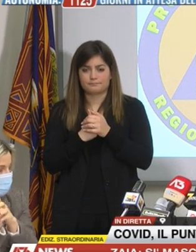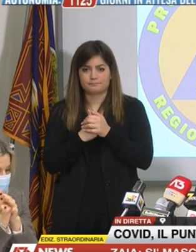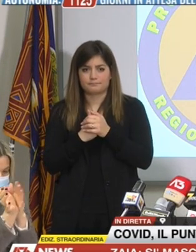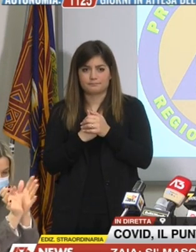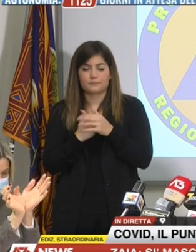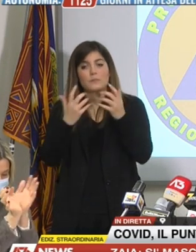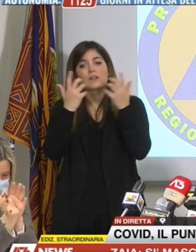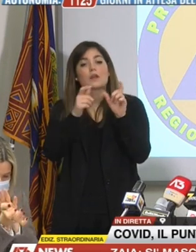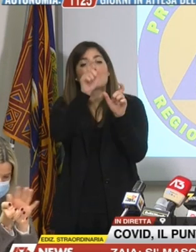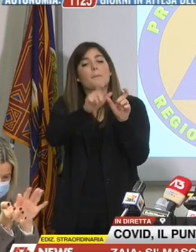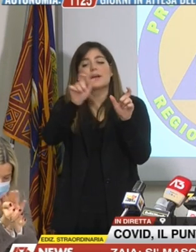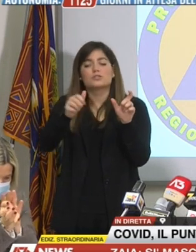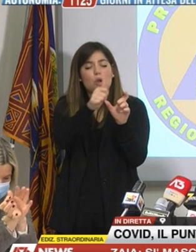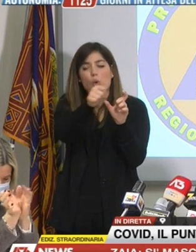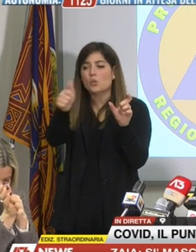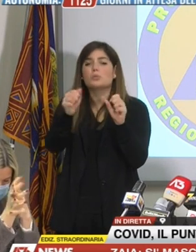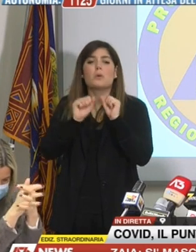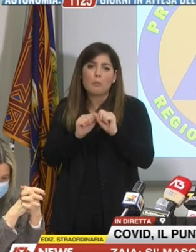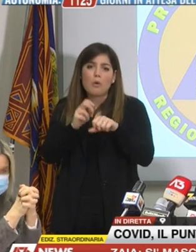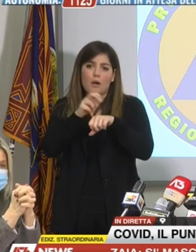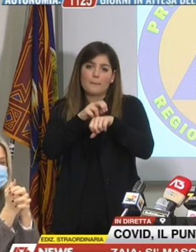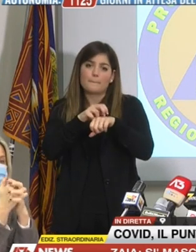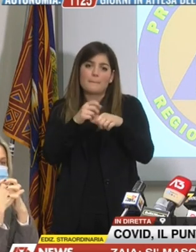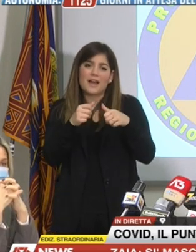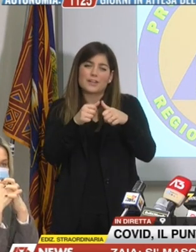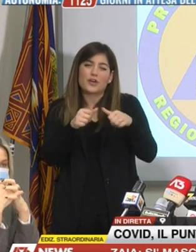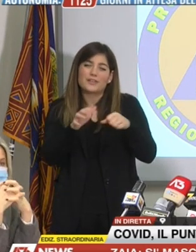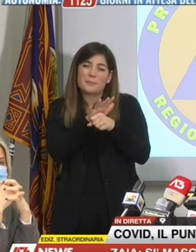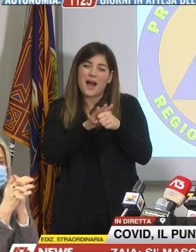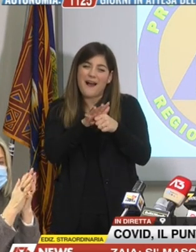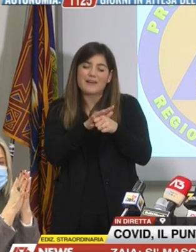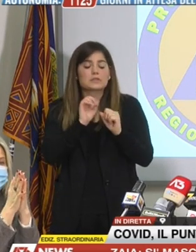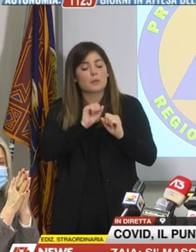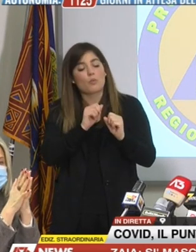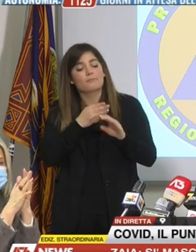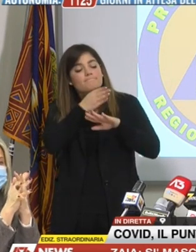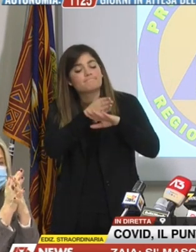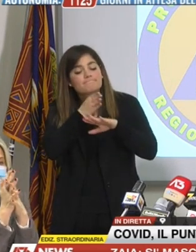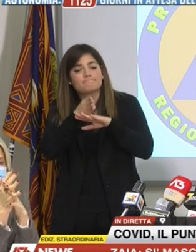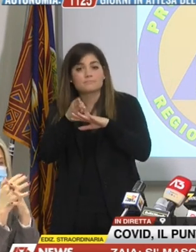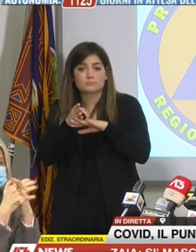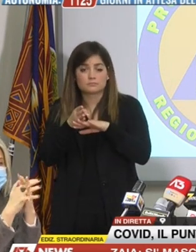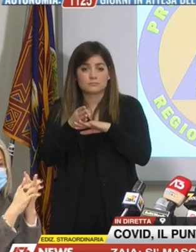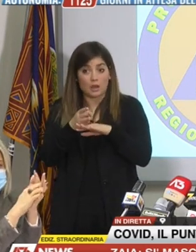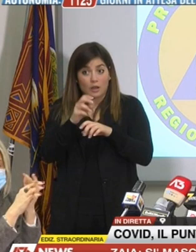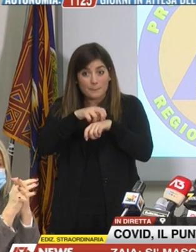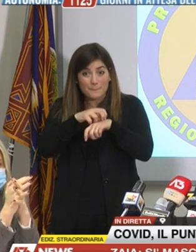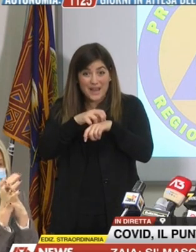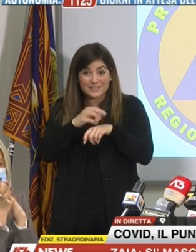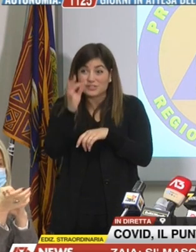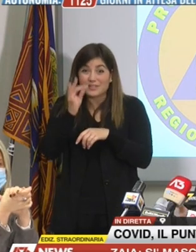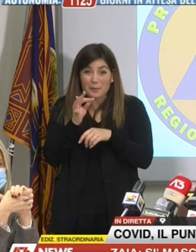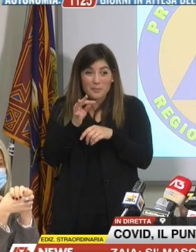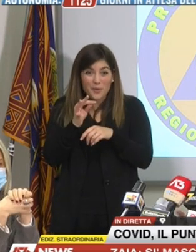potrà tranquillamente rivolgersi al suo medico di base. Non sono pochi il 59% dei medici che fanno tamponi. Cioè vuol dire che chi